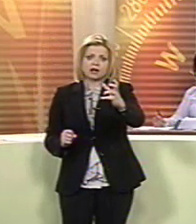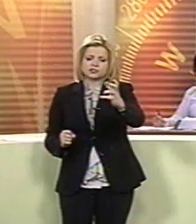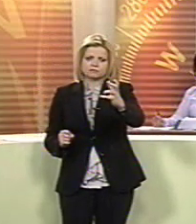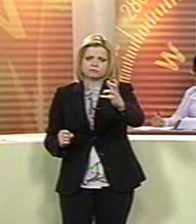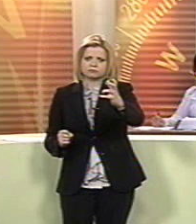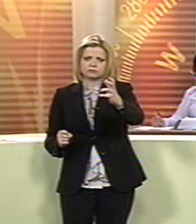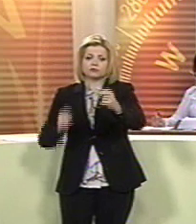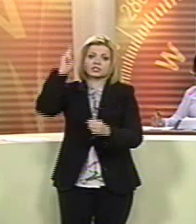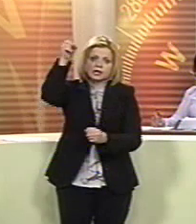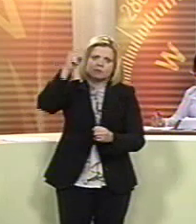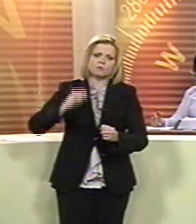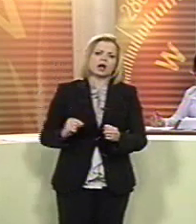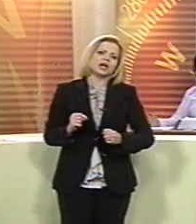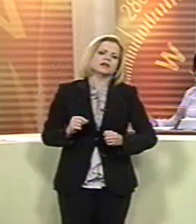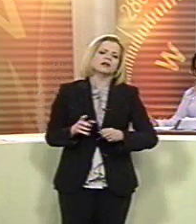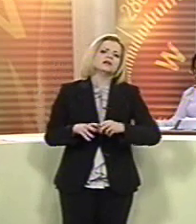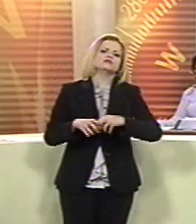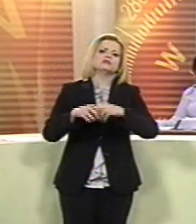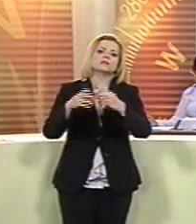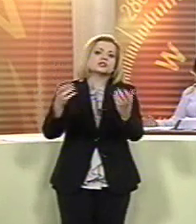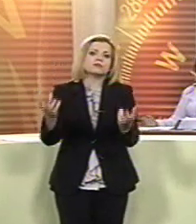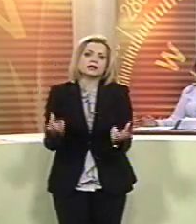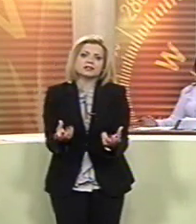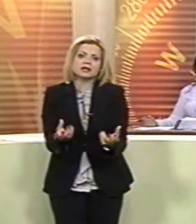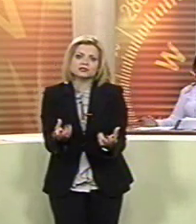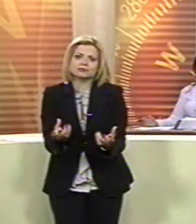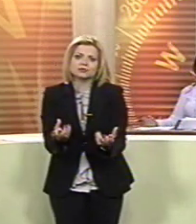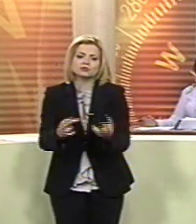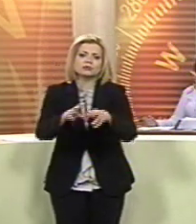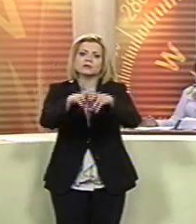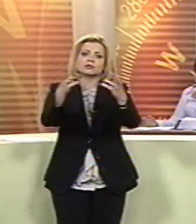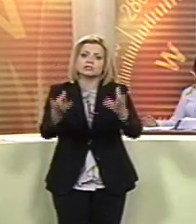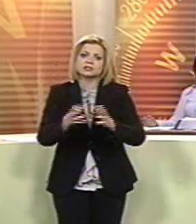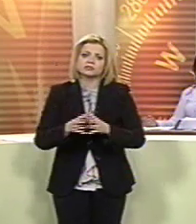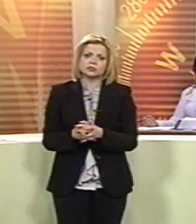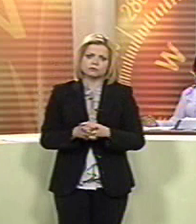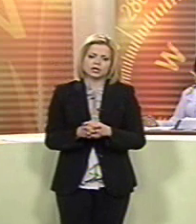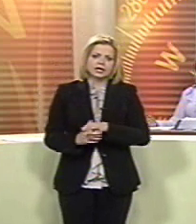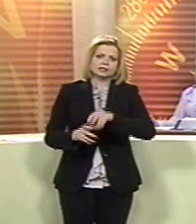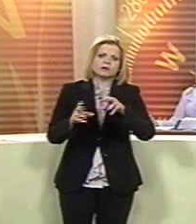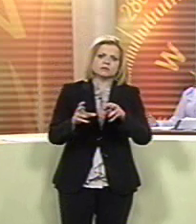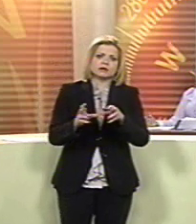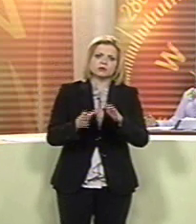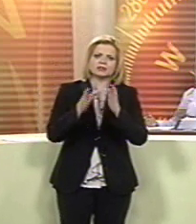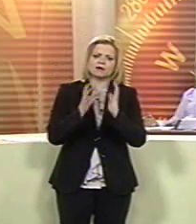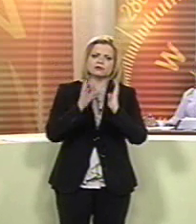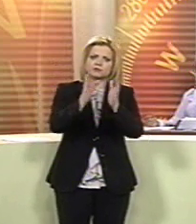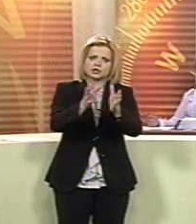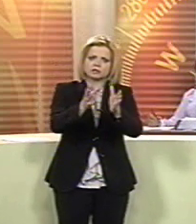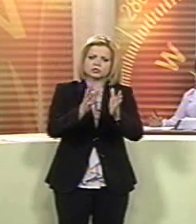paternidade, você é o meu pai, isso tudo está mexendo no parentesco, isso tudo está mexendo no Estado Civil. Então, perceba bem, quando na aula de Direito